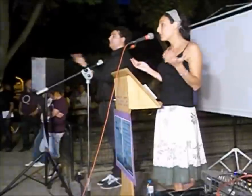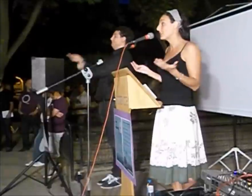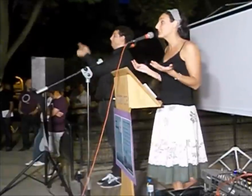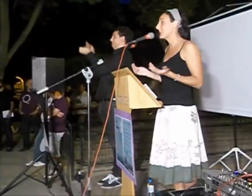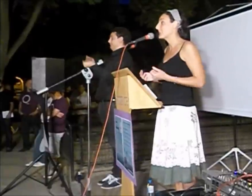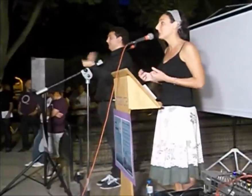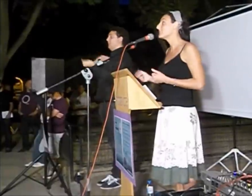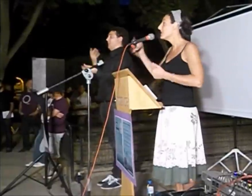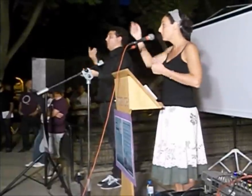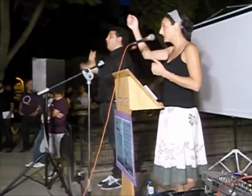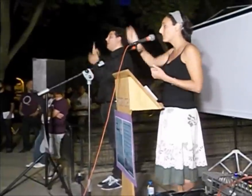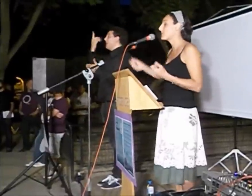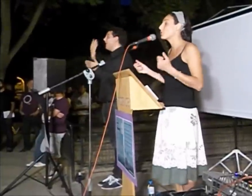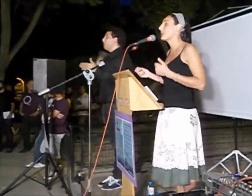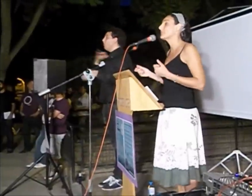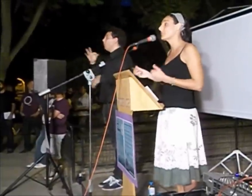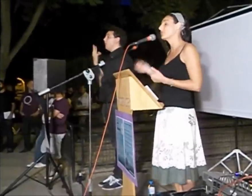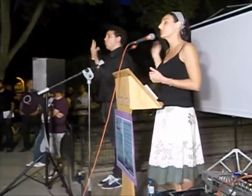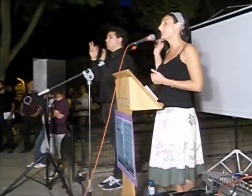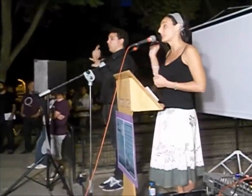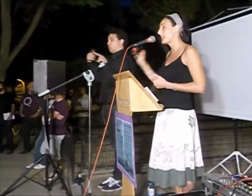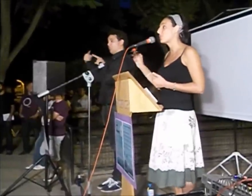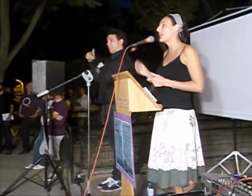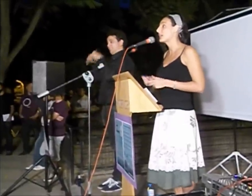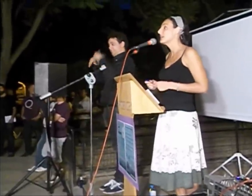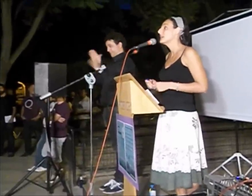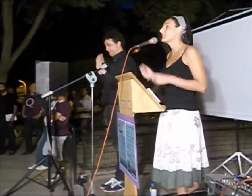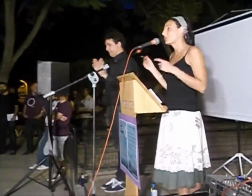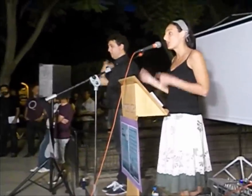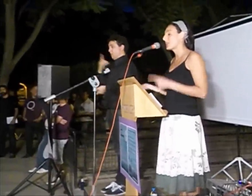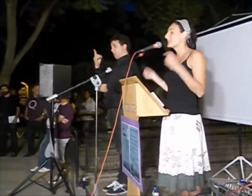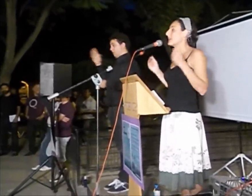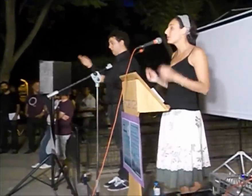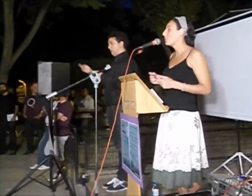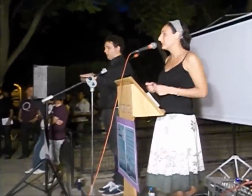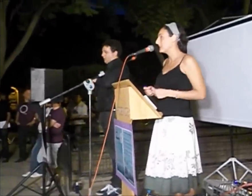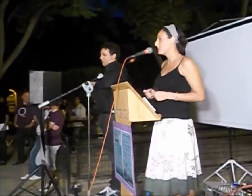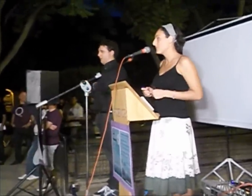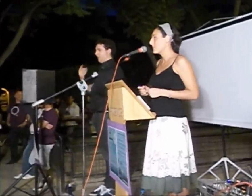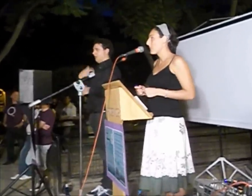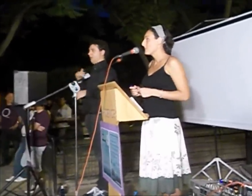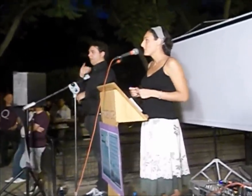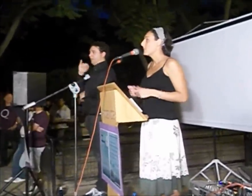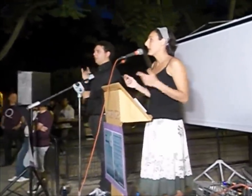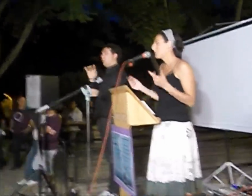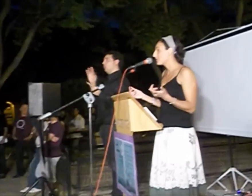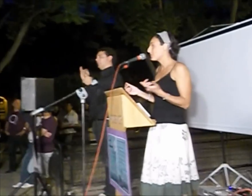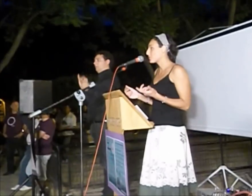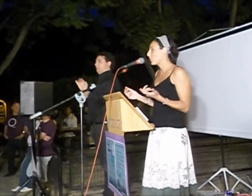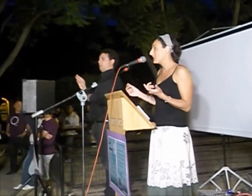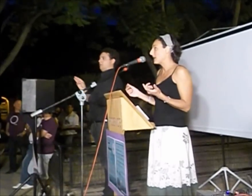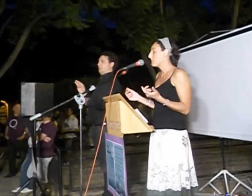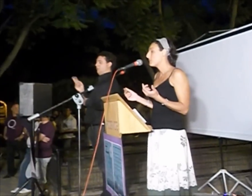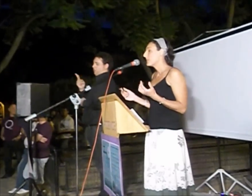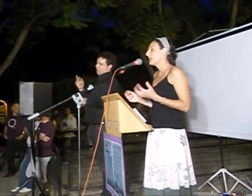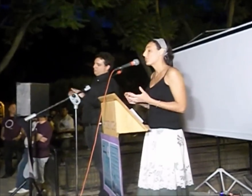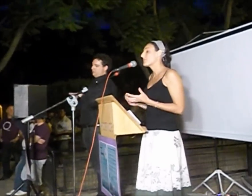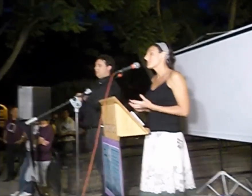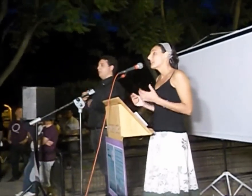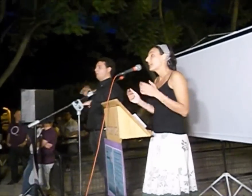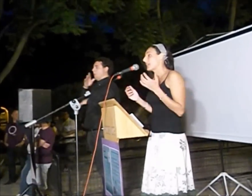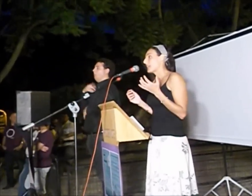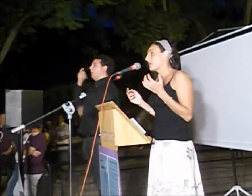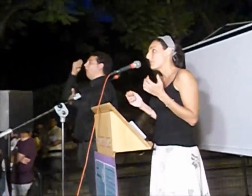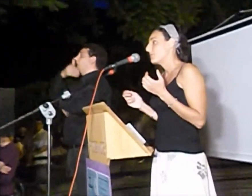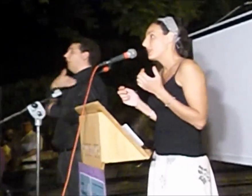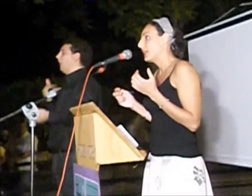80 cosas seguidas pues en medio de una de esas nos intentarán colar tanto el Z como el tip para que no nos demos cuenta